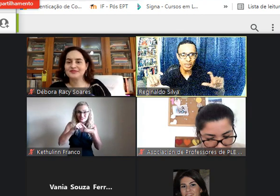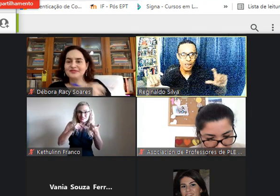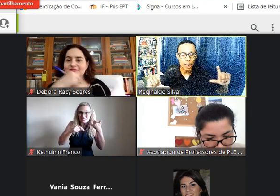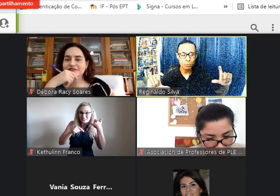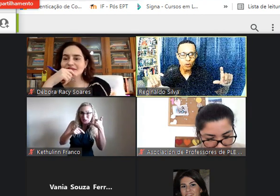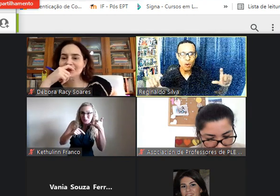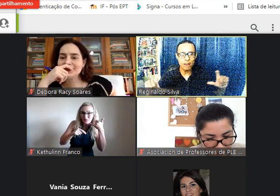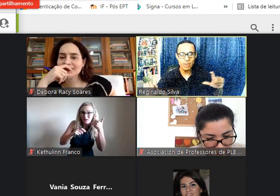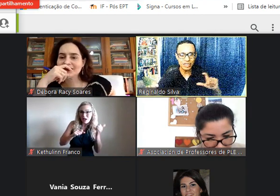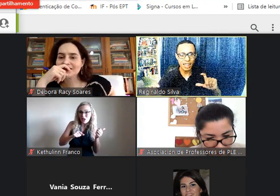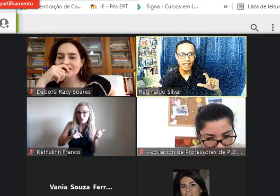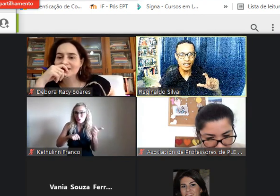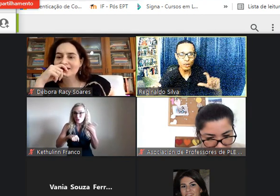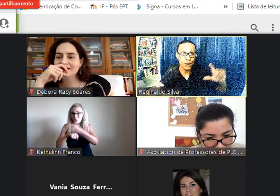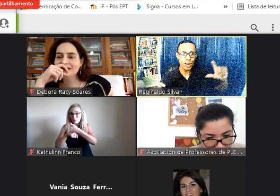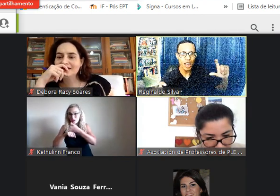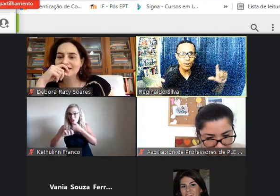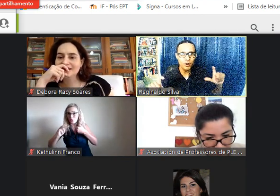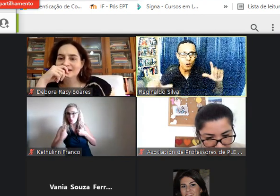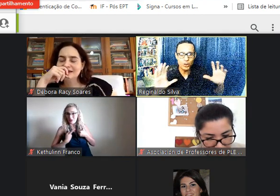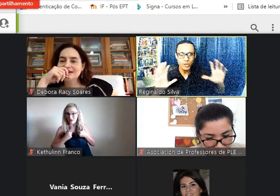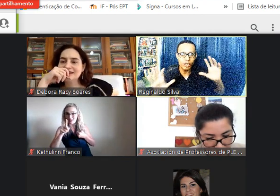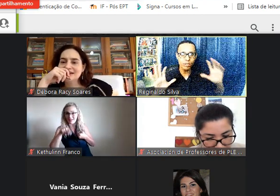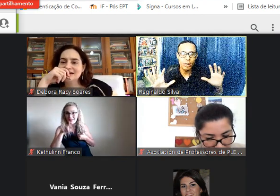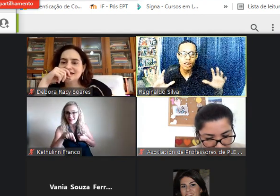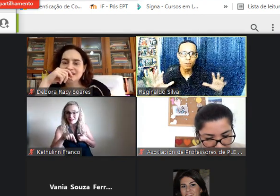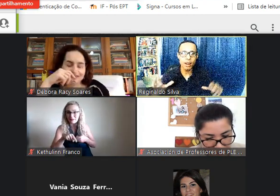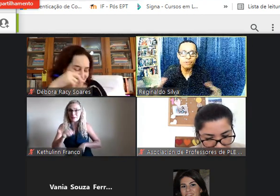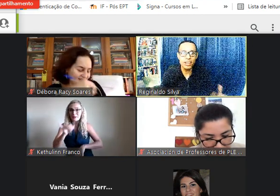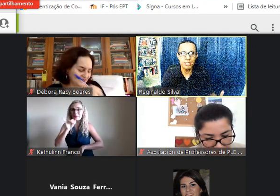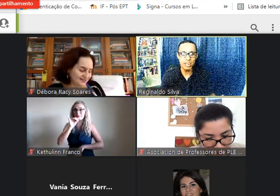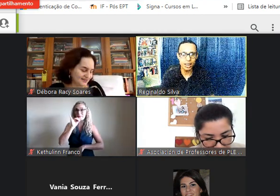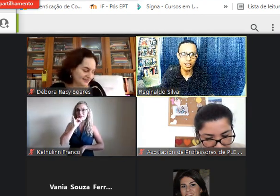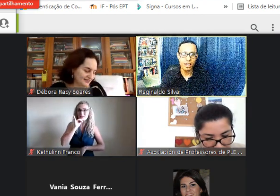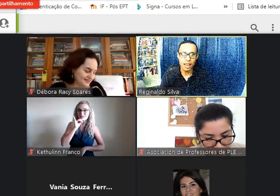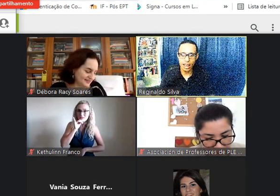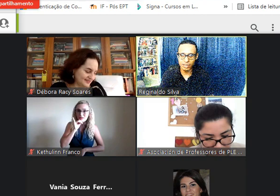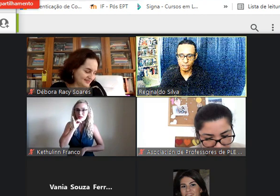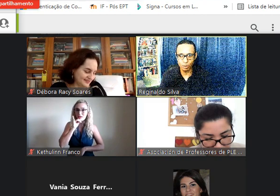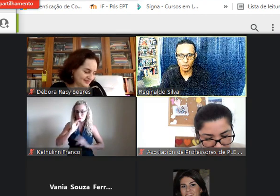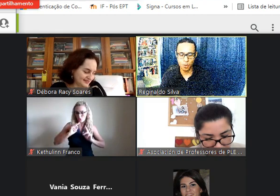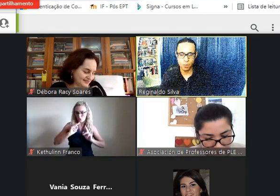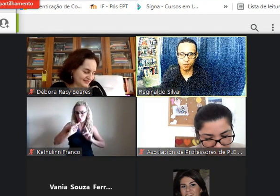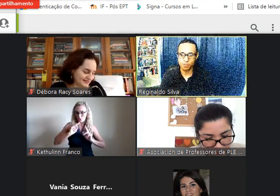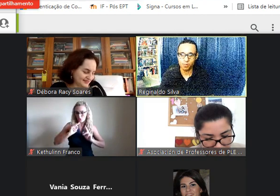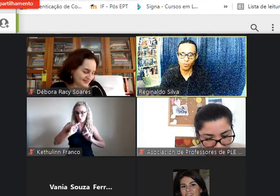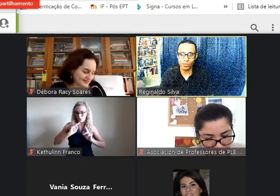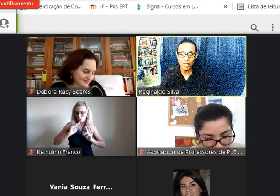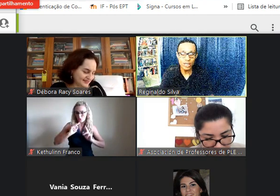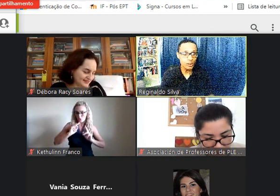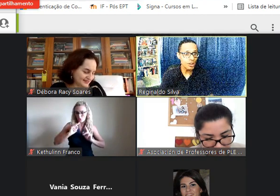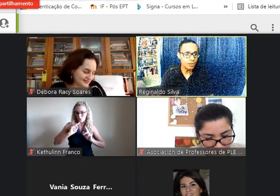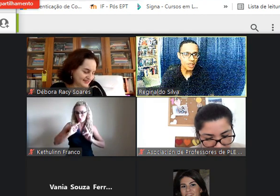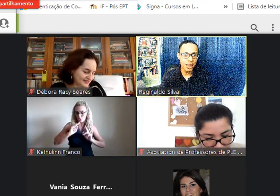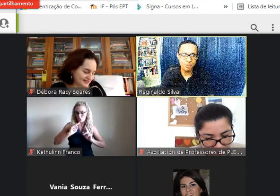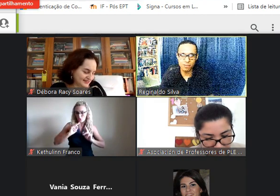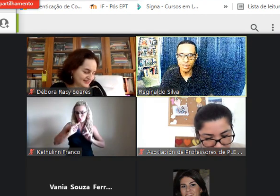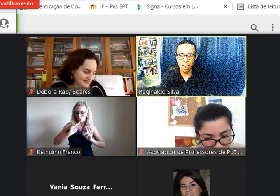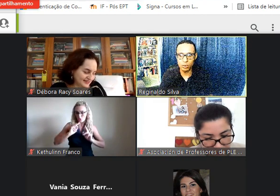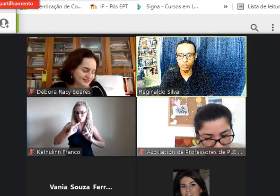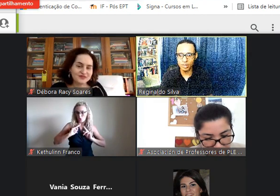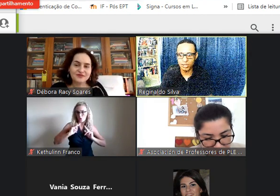Kathleen por um avatar, né, colocar ali um robozinho para fazer a tradução. Isso não